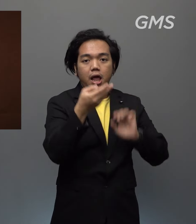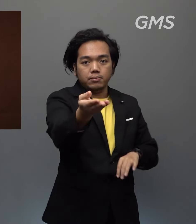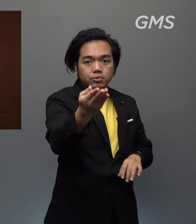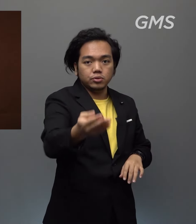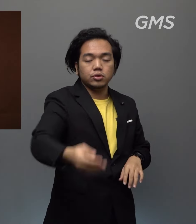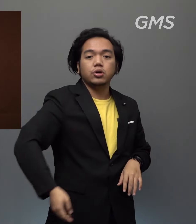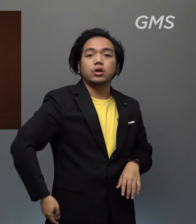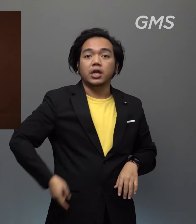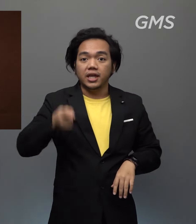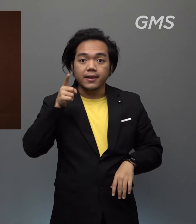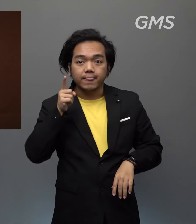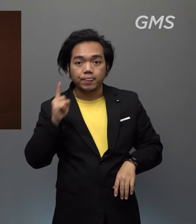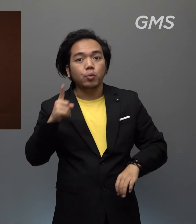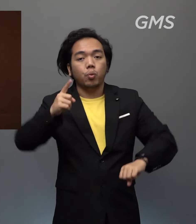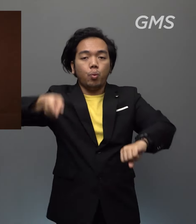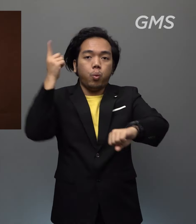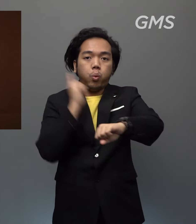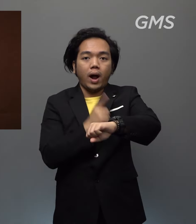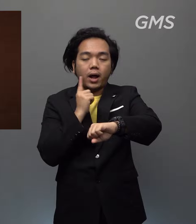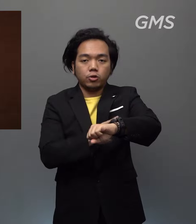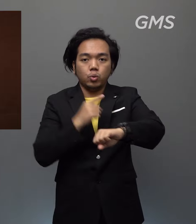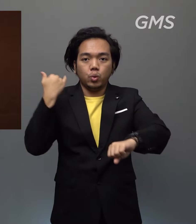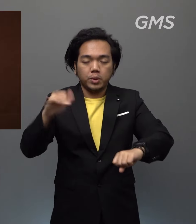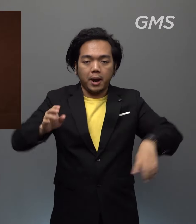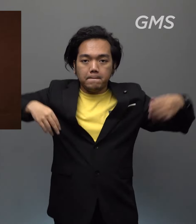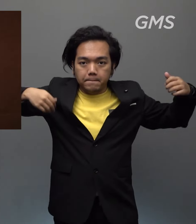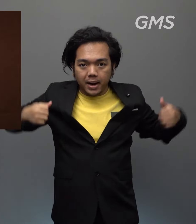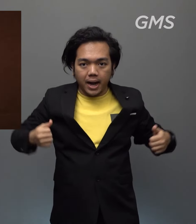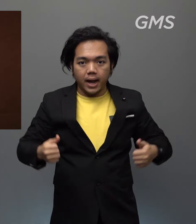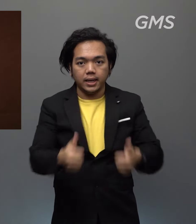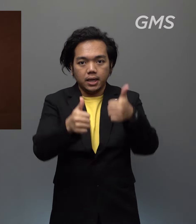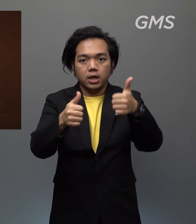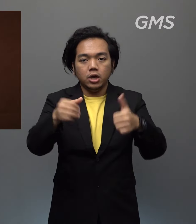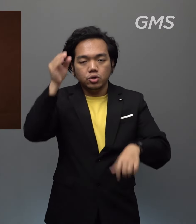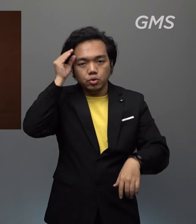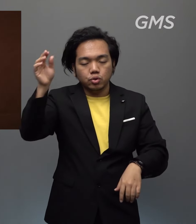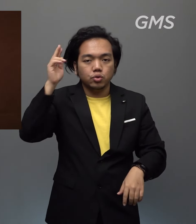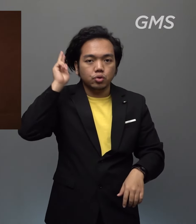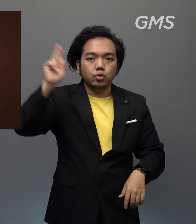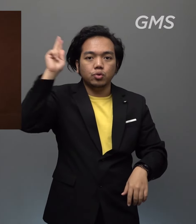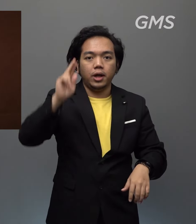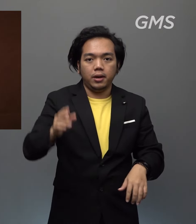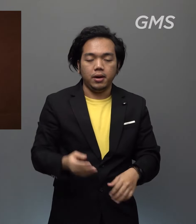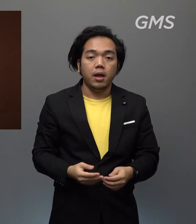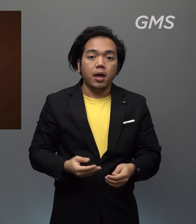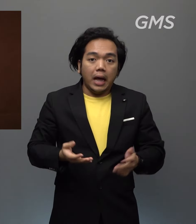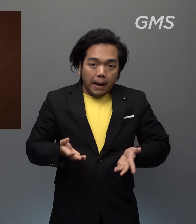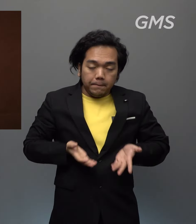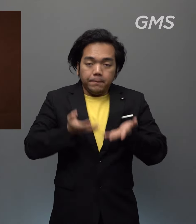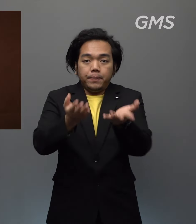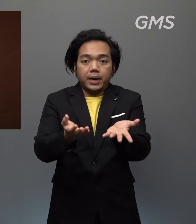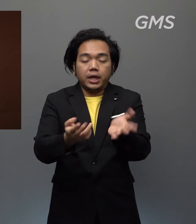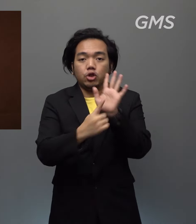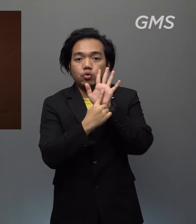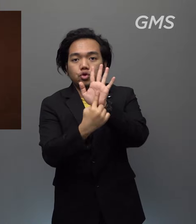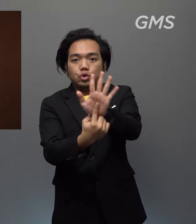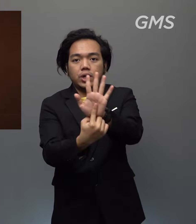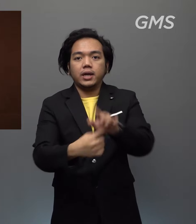pula bagi Tuhan untuk menyatakan isi hatinya. Himahanaka syakura baharaka